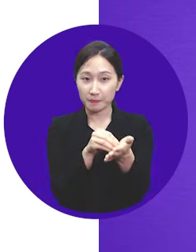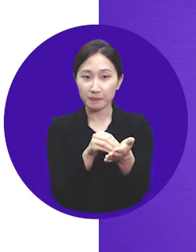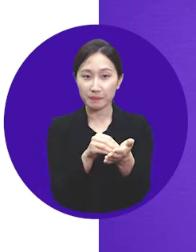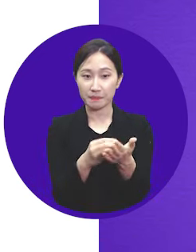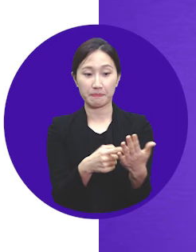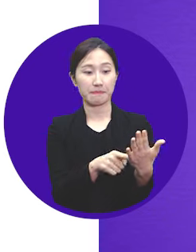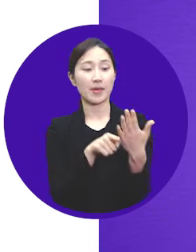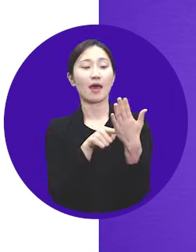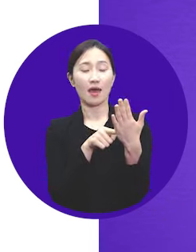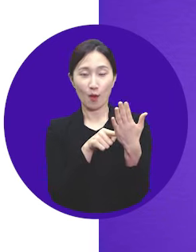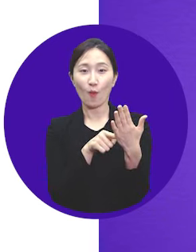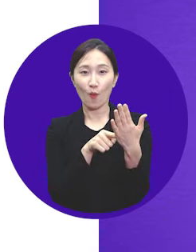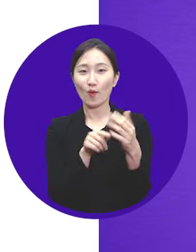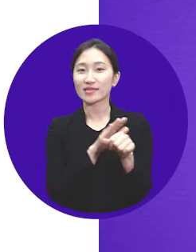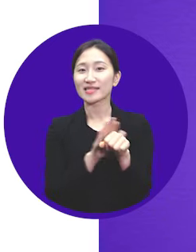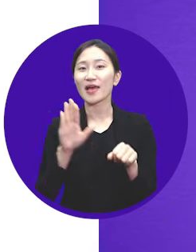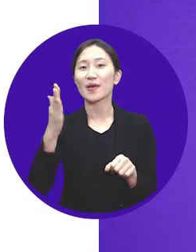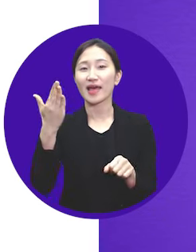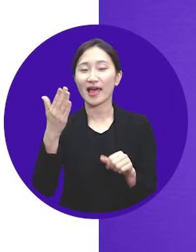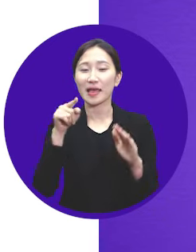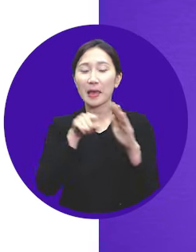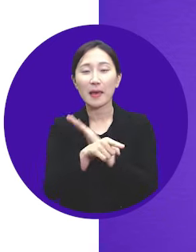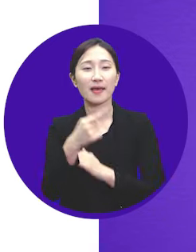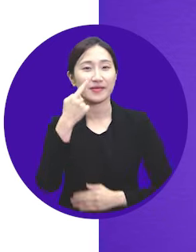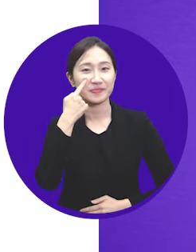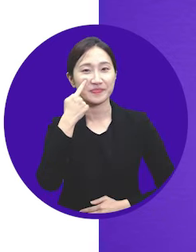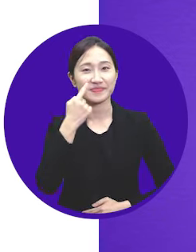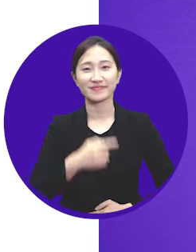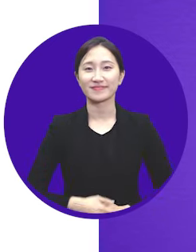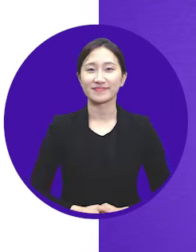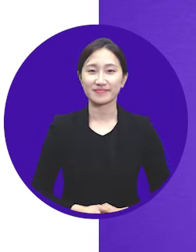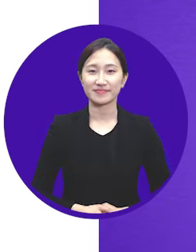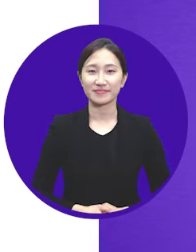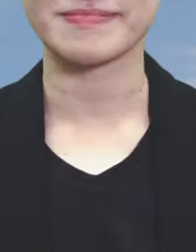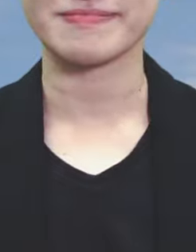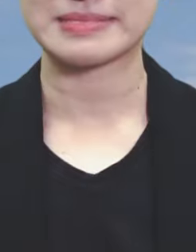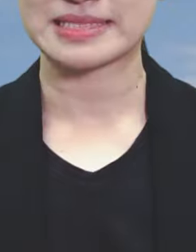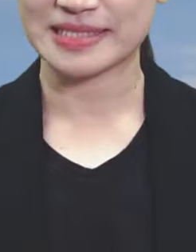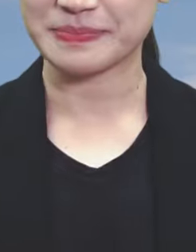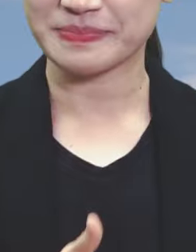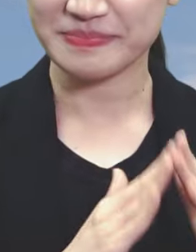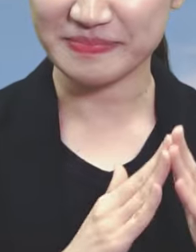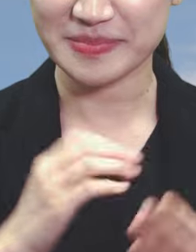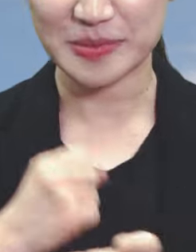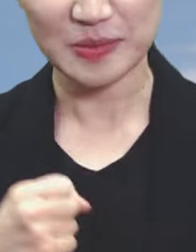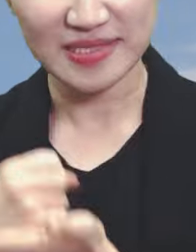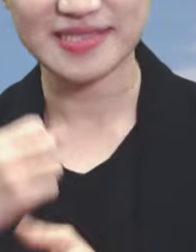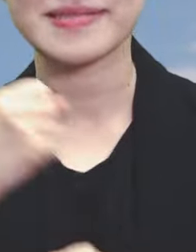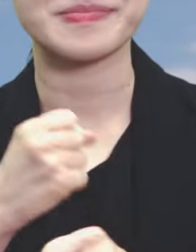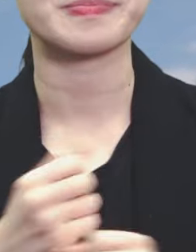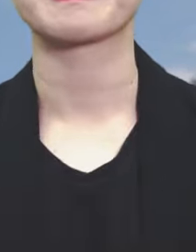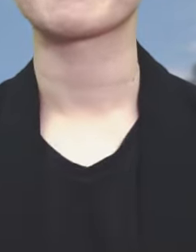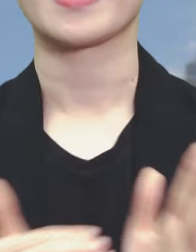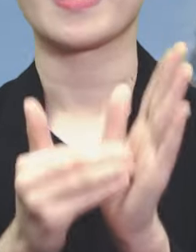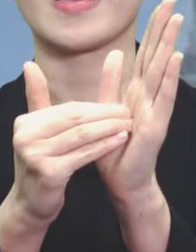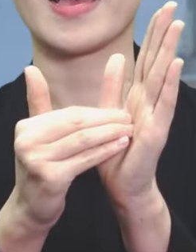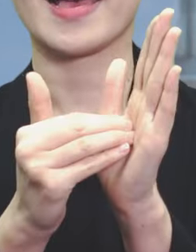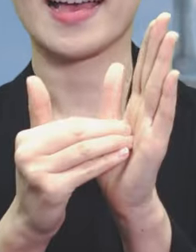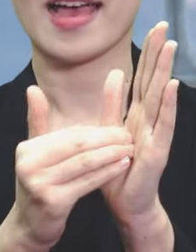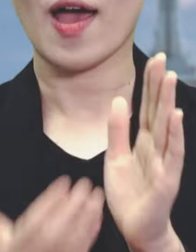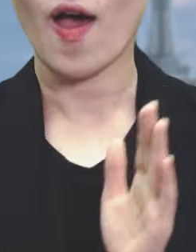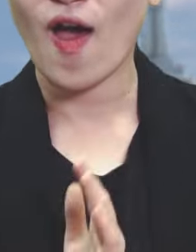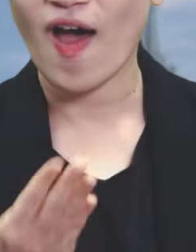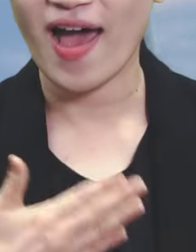등록됐다는 화면이 나오면 간편 인증 로그인을 눌러서 로그인을 해주시면 됩니다. 드디어 앱 설치부터 계좌 개설까지 끝이